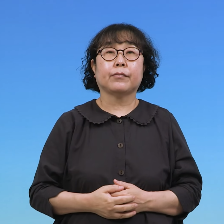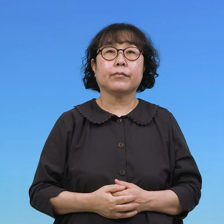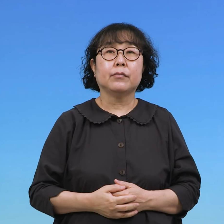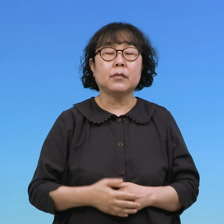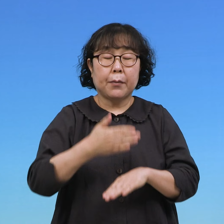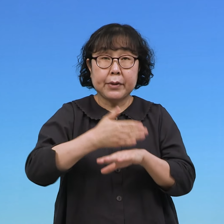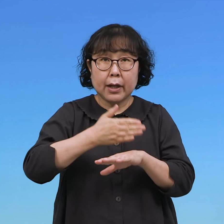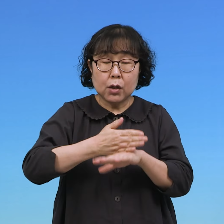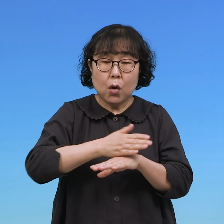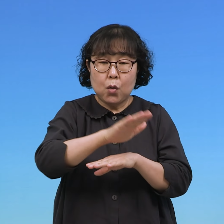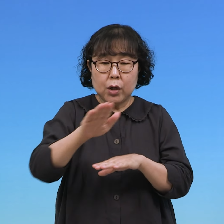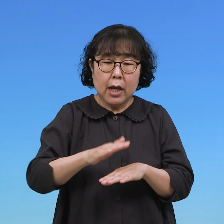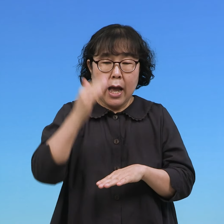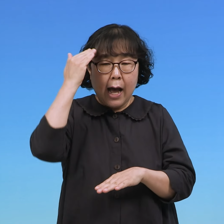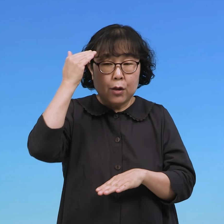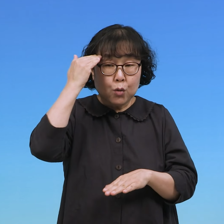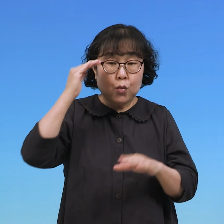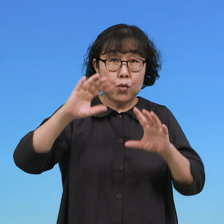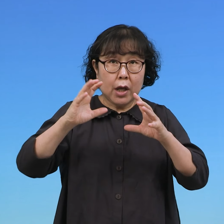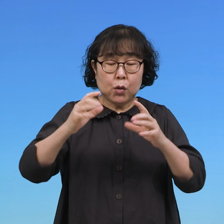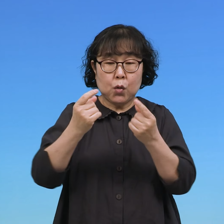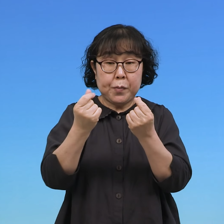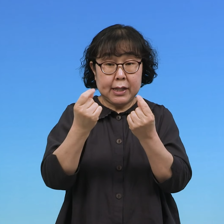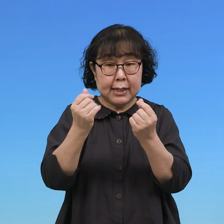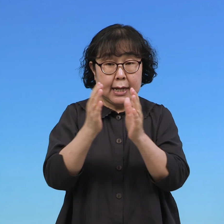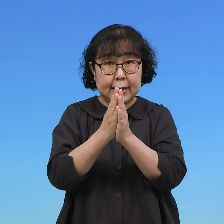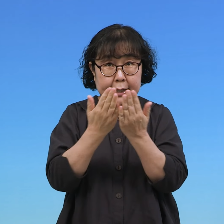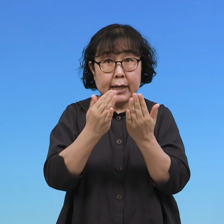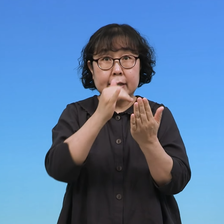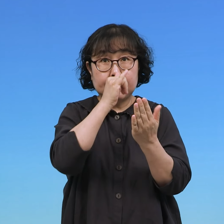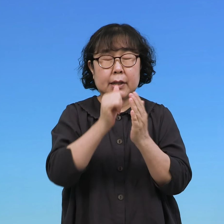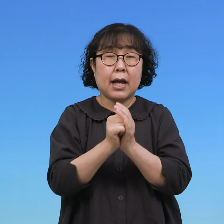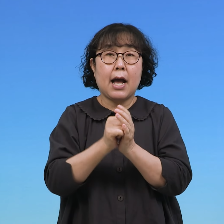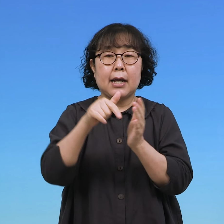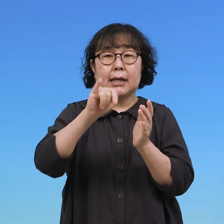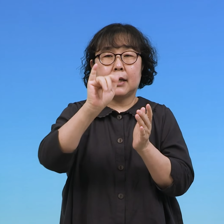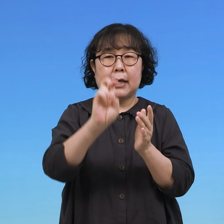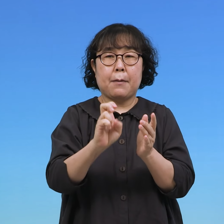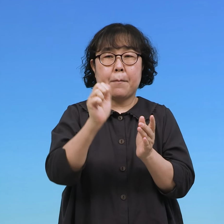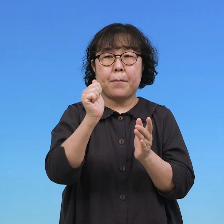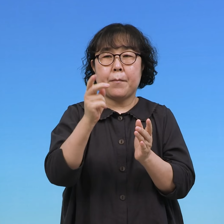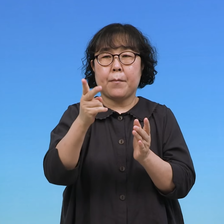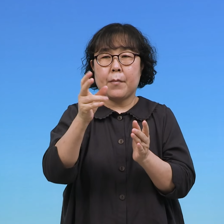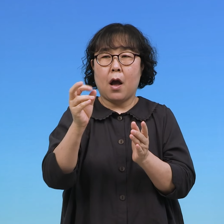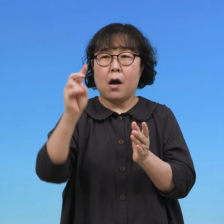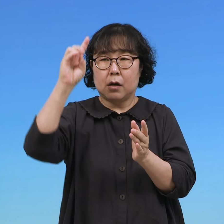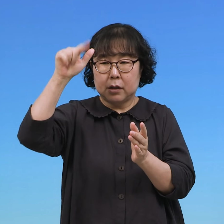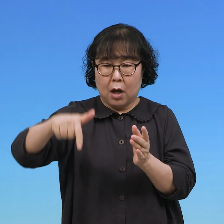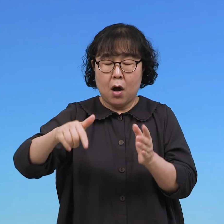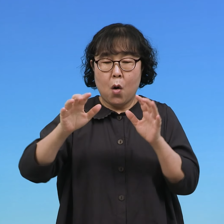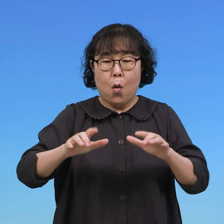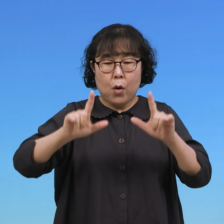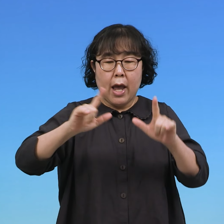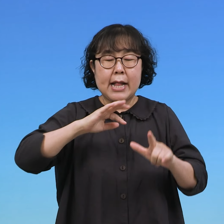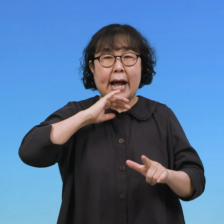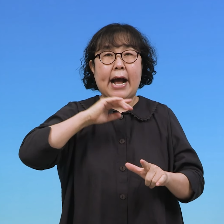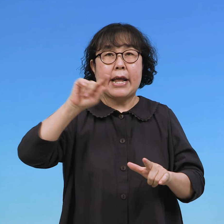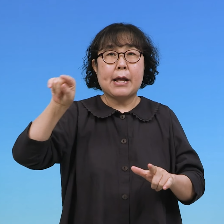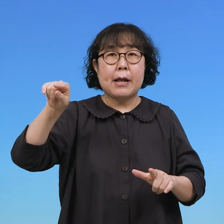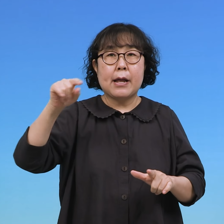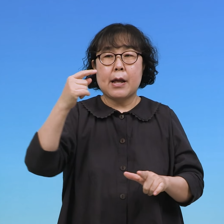고맙게도 우리나라에서도 비슷한 책이 나왔습니다. 김형석 교수님 아시죠? 원래 연세가 103세 되시는 이